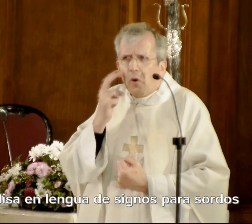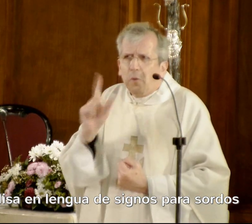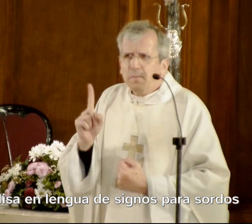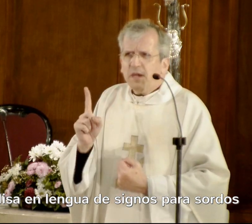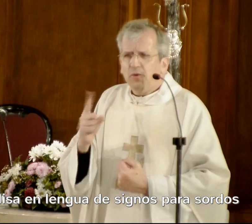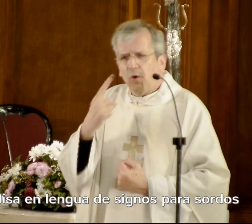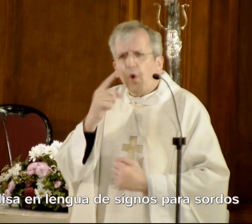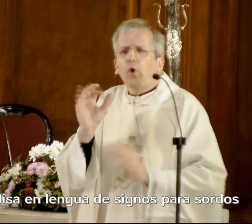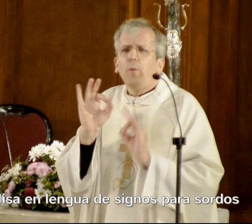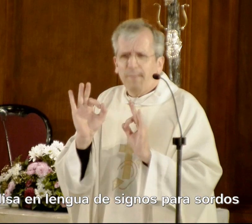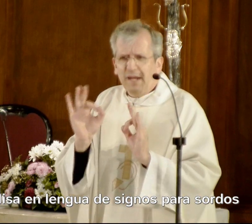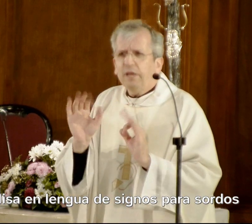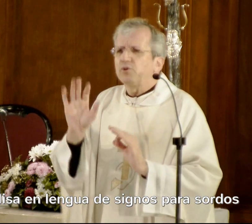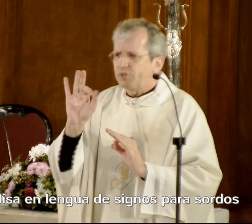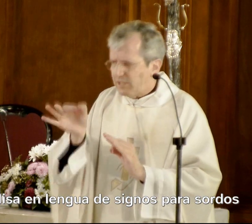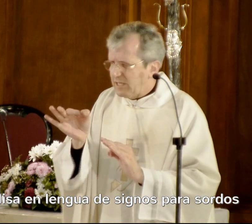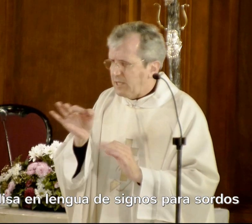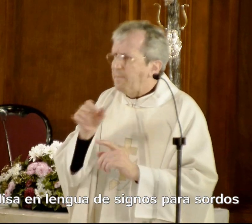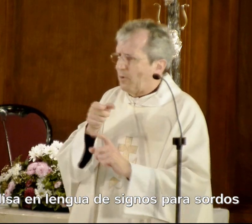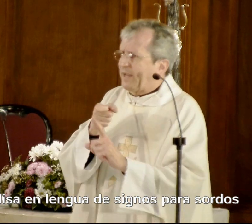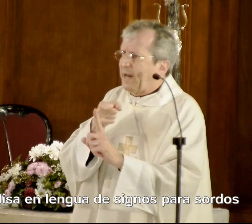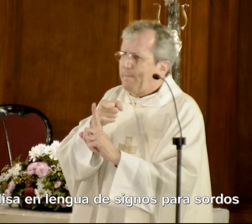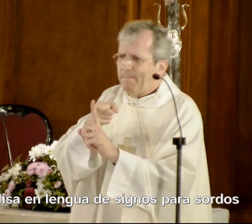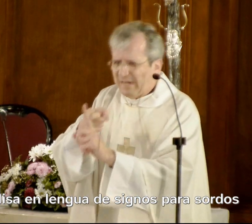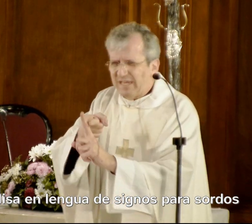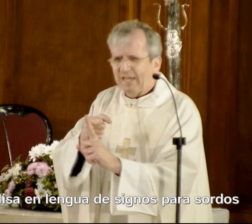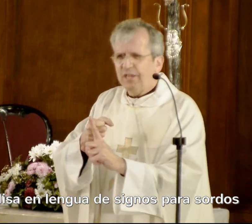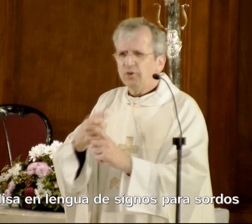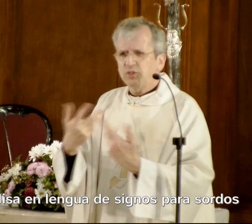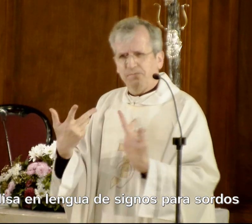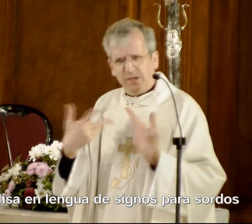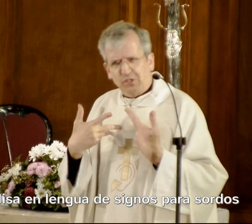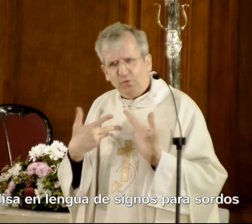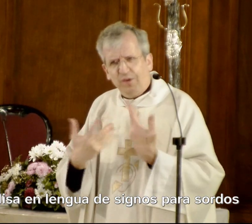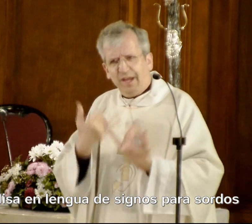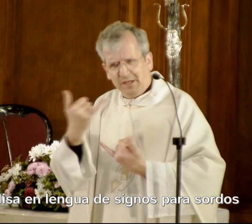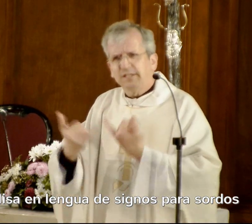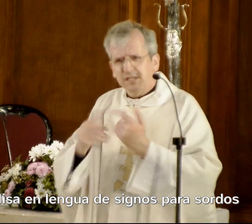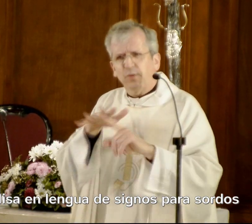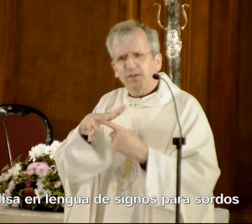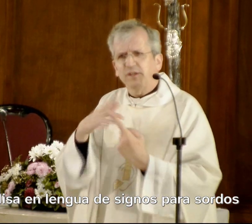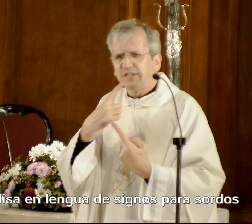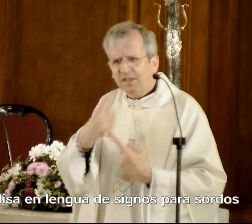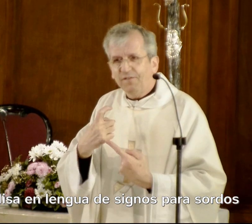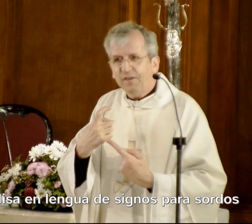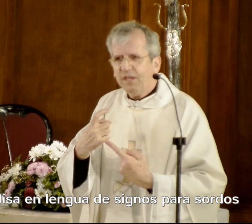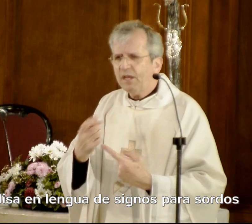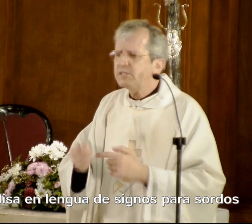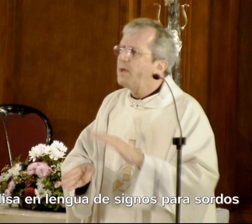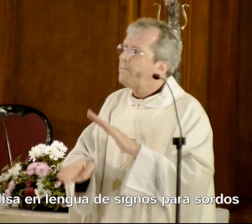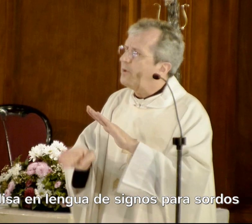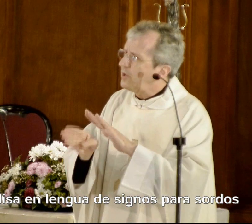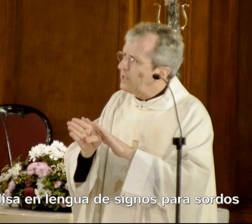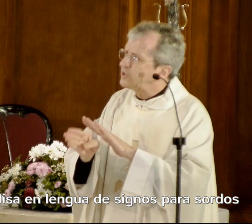con miedo, con peligros, sí, porque eran perseguidos, porque sufrían situaciones difíciles, pero ellos